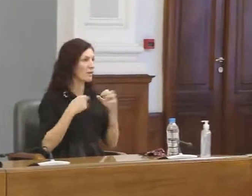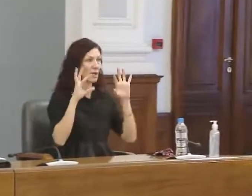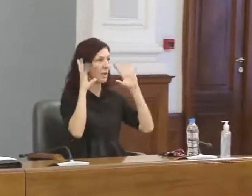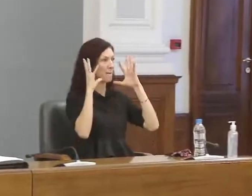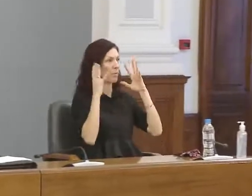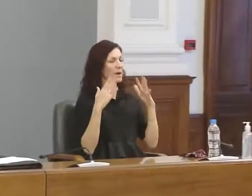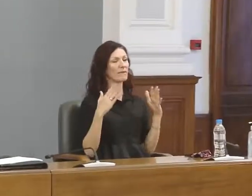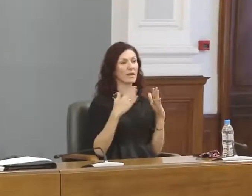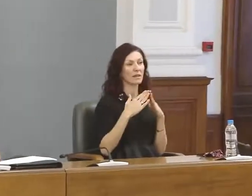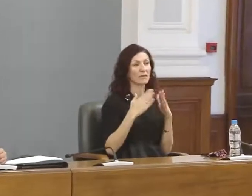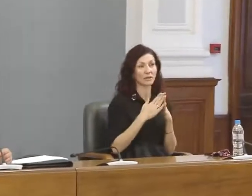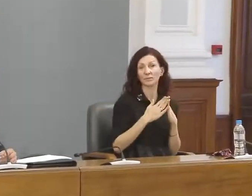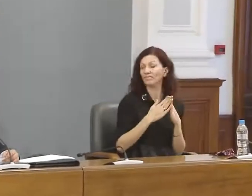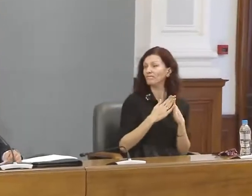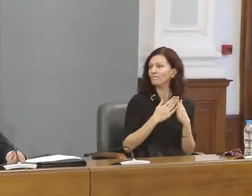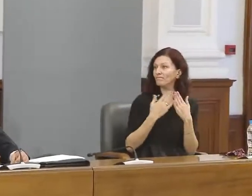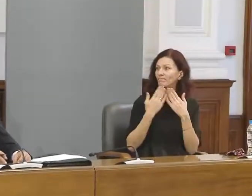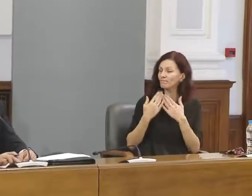вкъщи, образно казано? Благодаря.